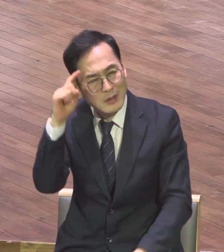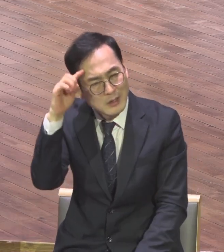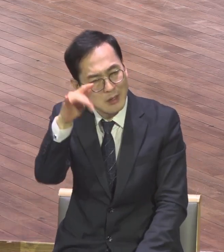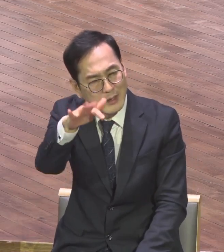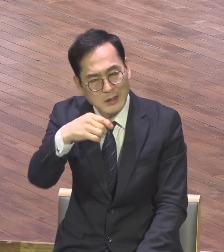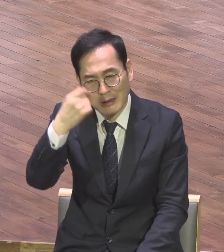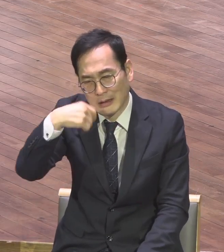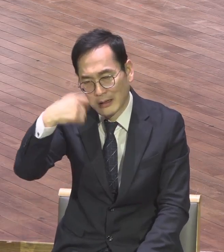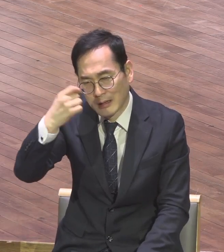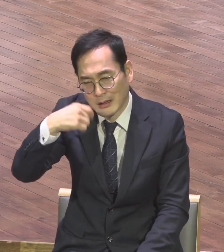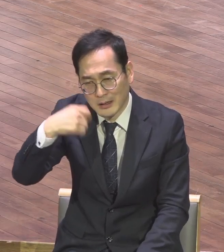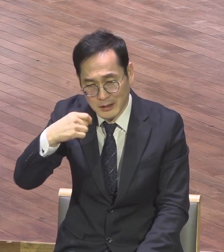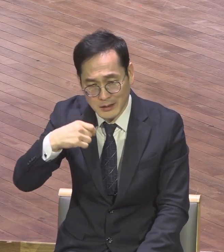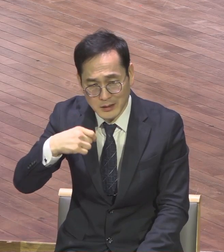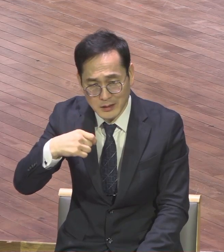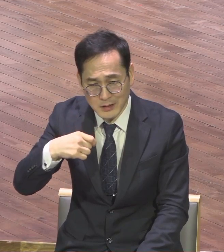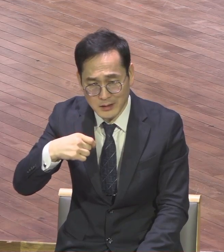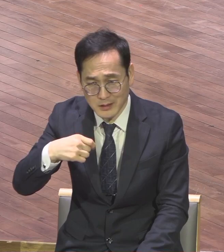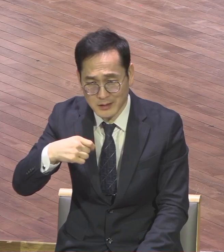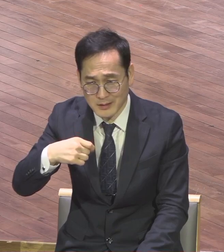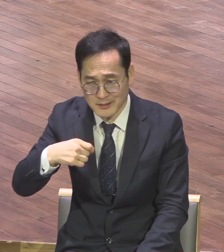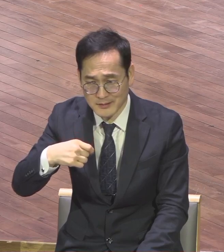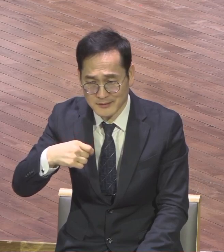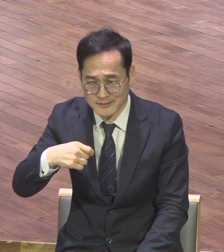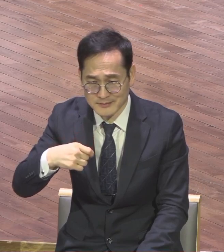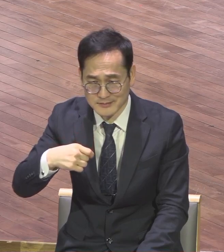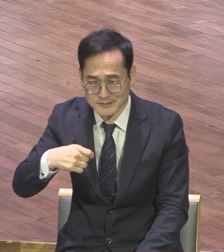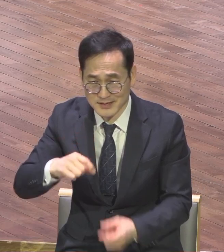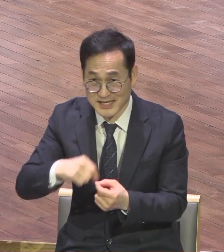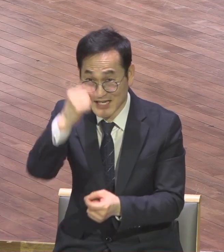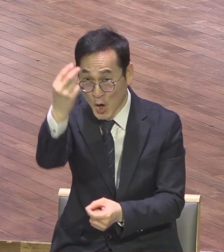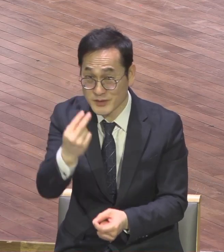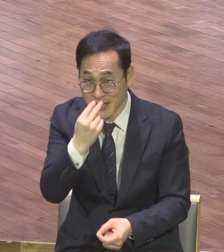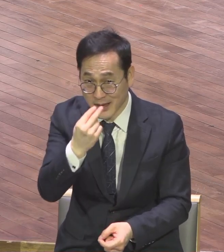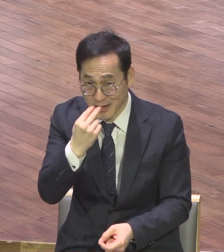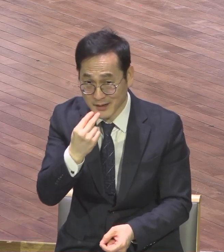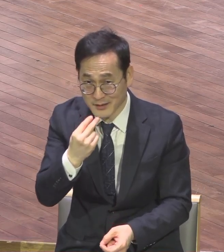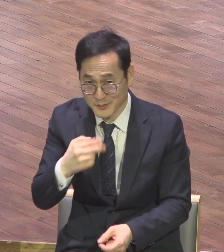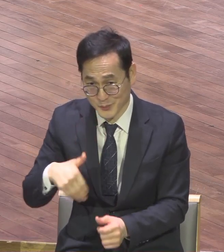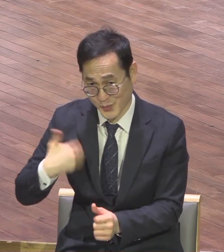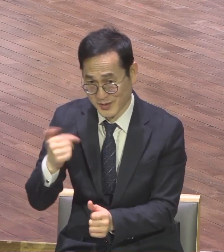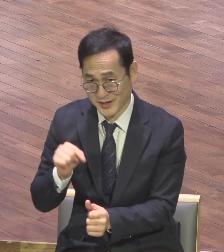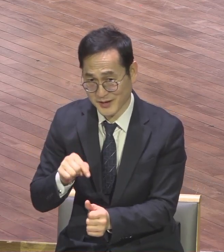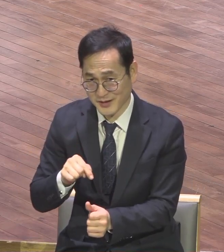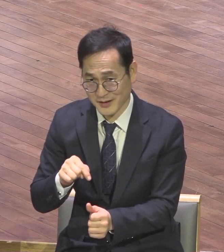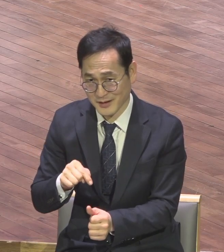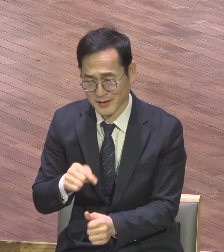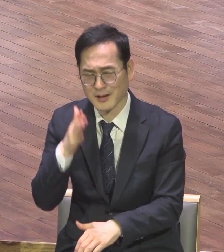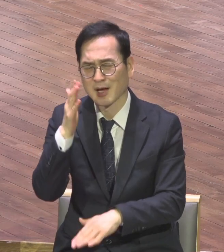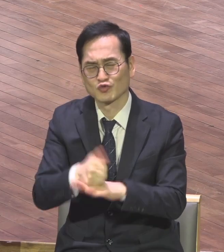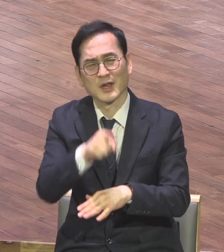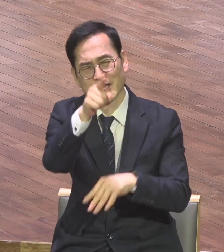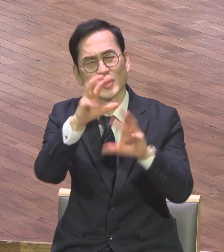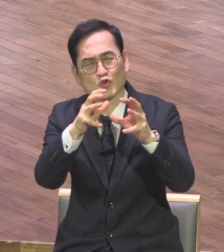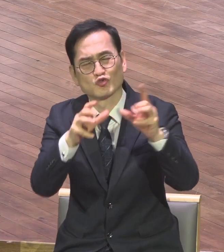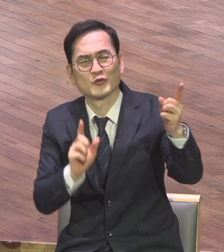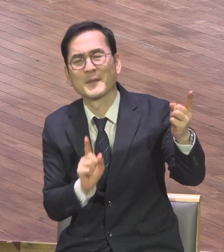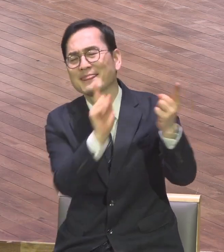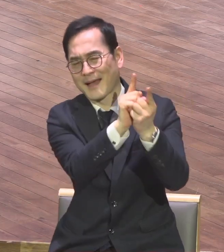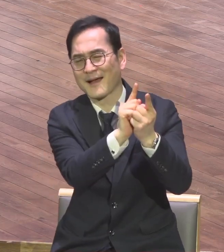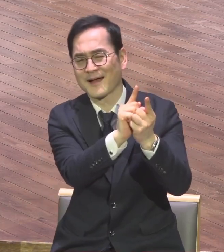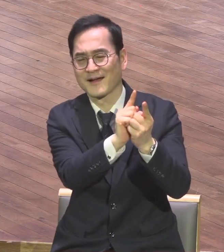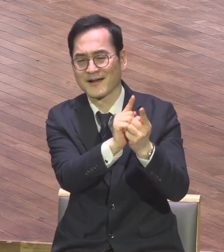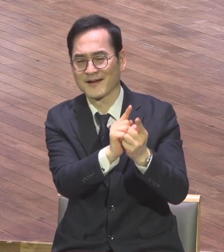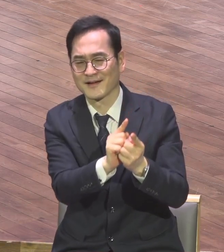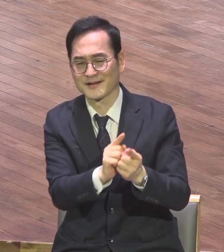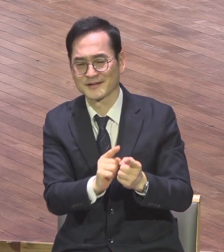울고 그 사람은 영생 안 믿는 사람이. 천국 가서 잔치 속에 예수님과 잔치하고 있는데